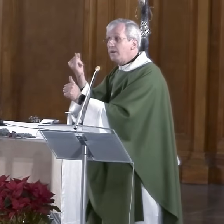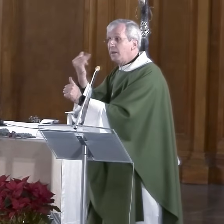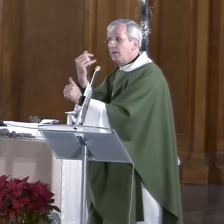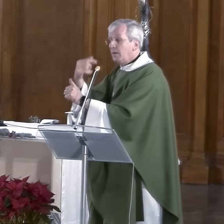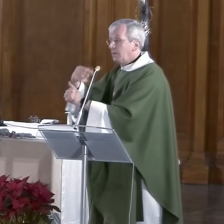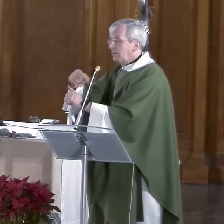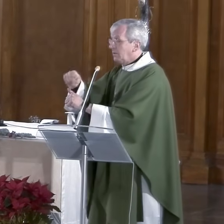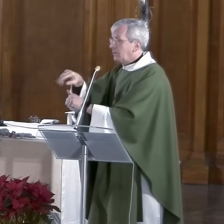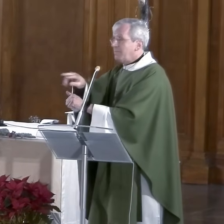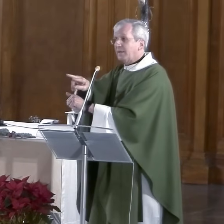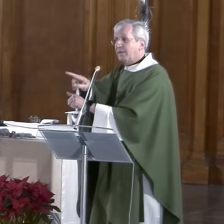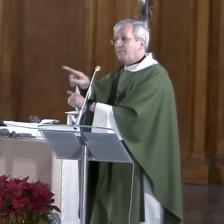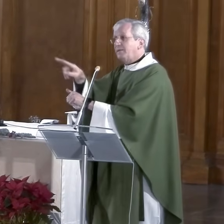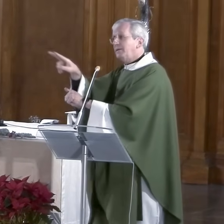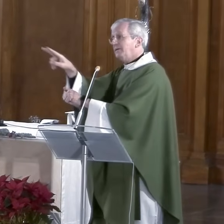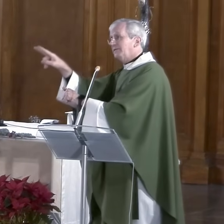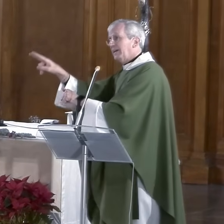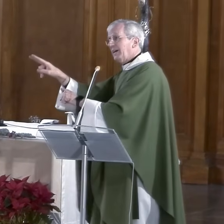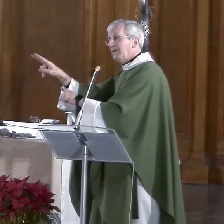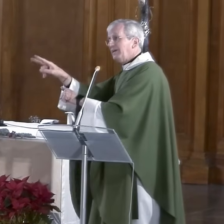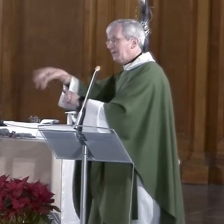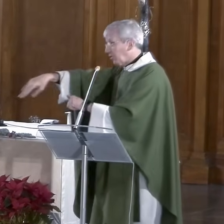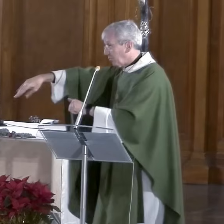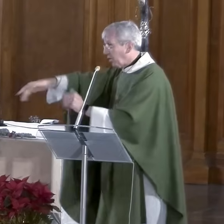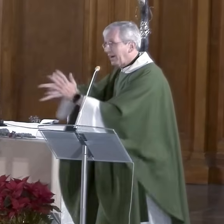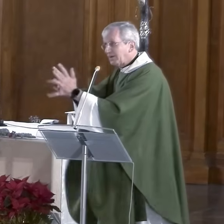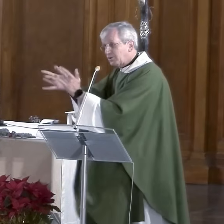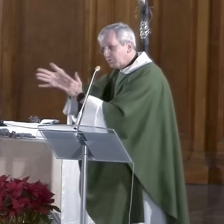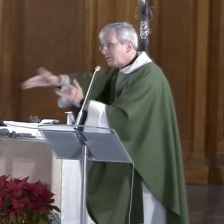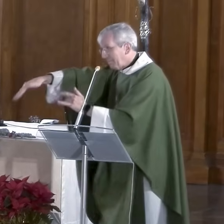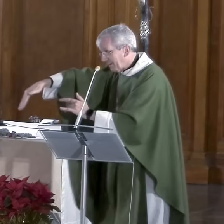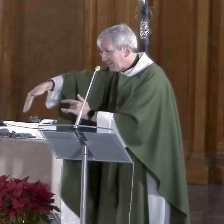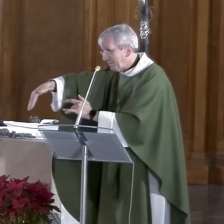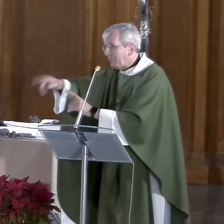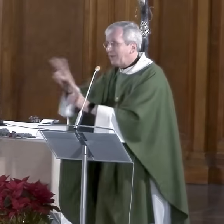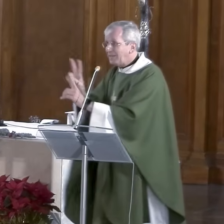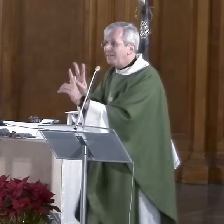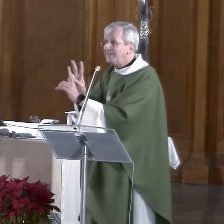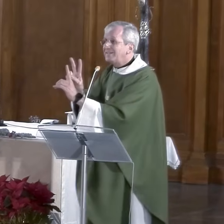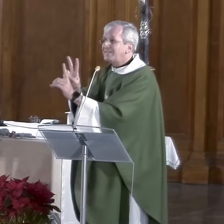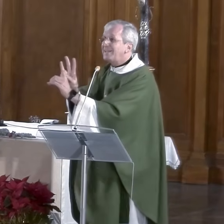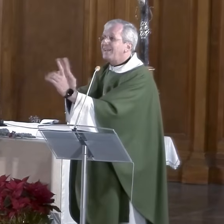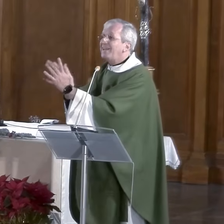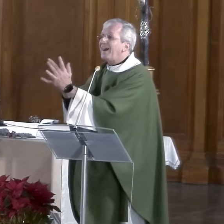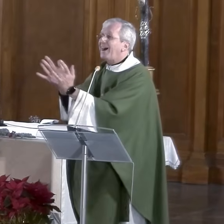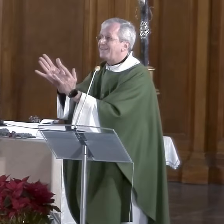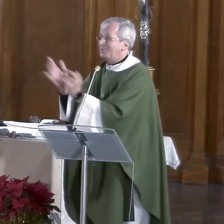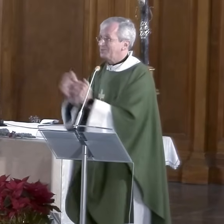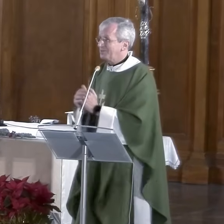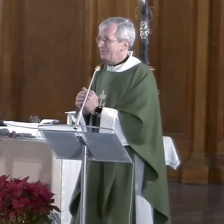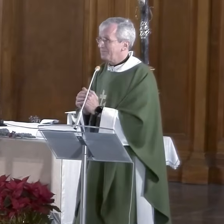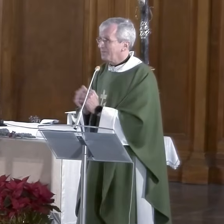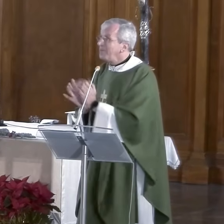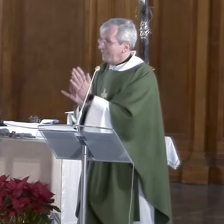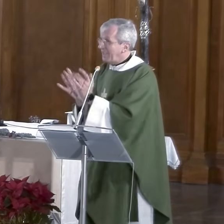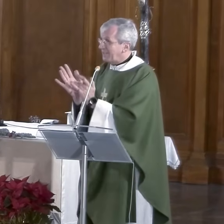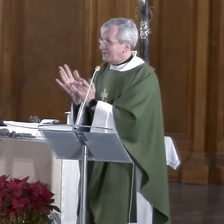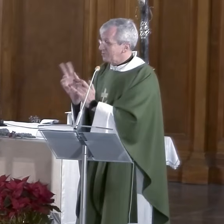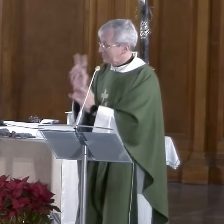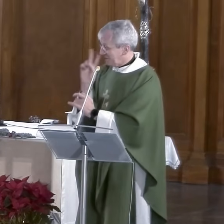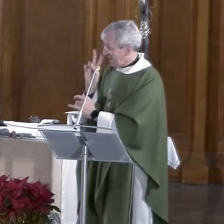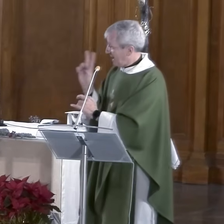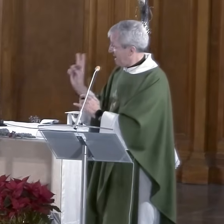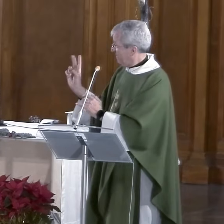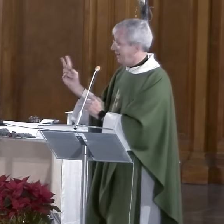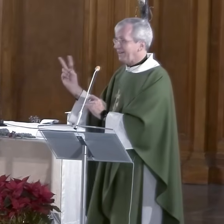Juan inmediatamente dejan, y como Jesús pasaba por allí, siguen a Jesús. Y